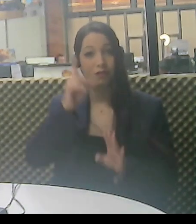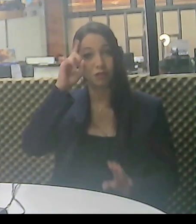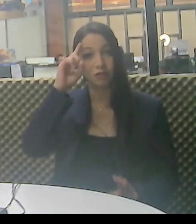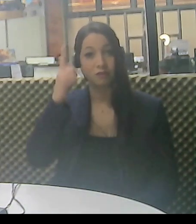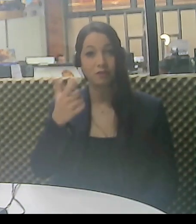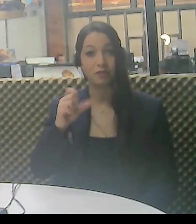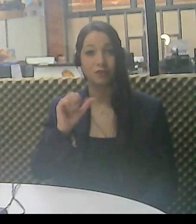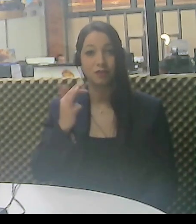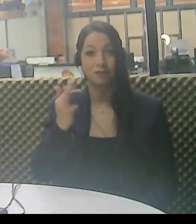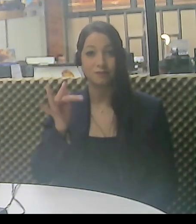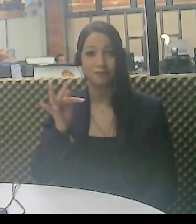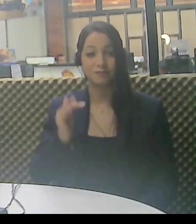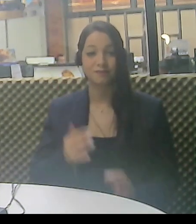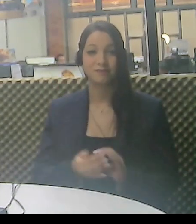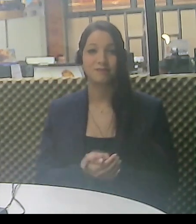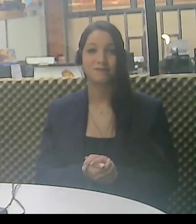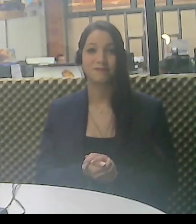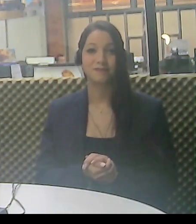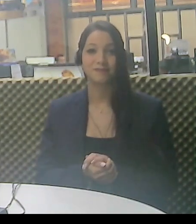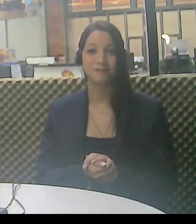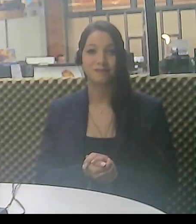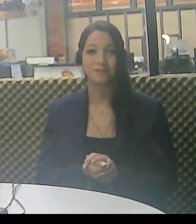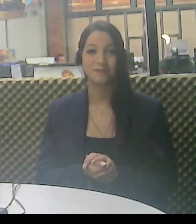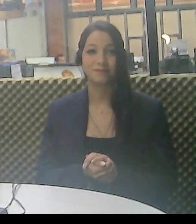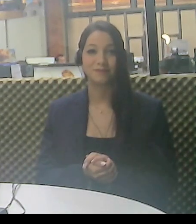de fevereiro.